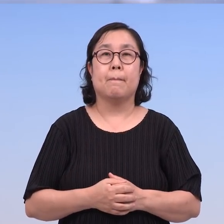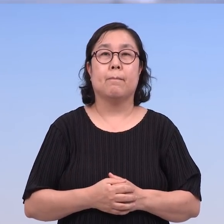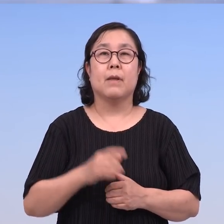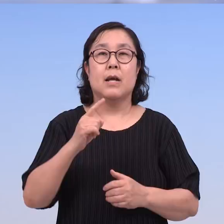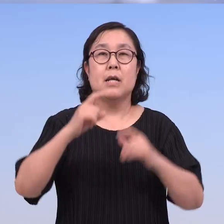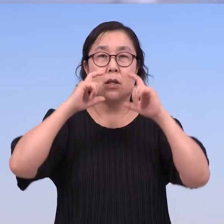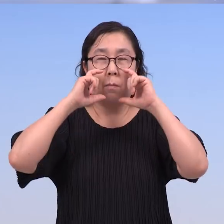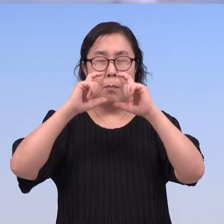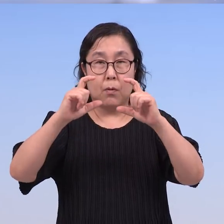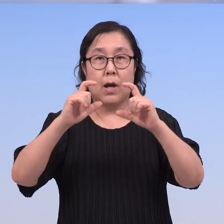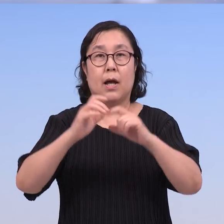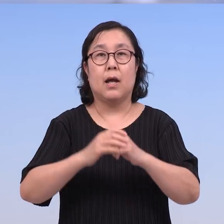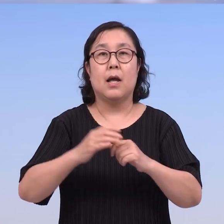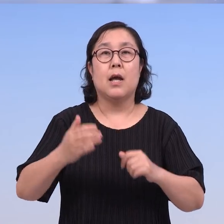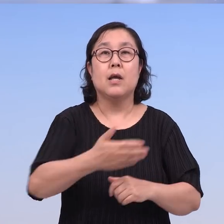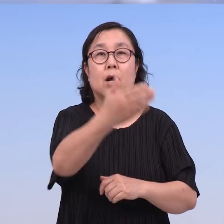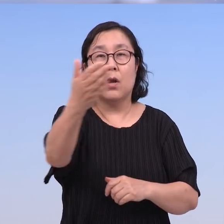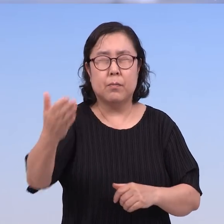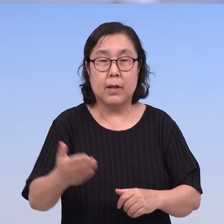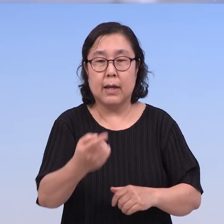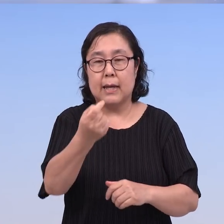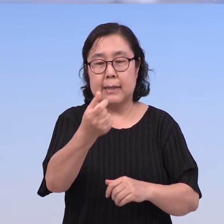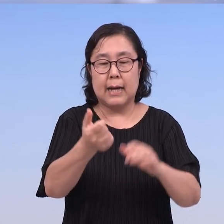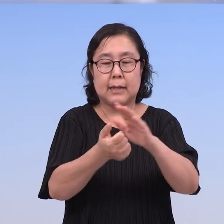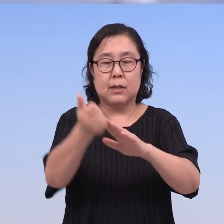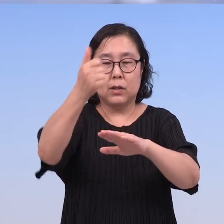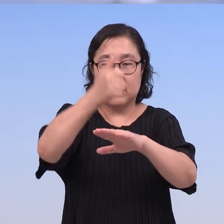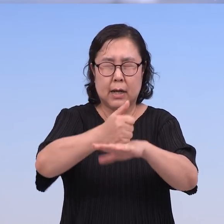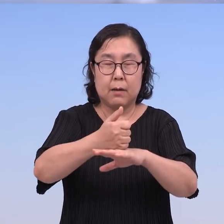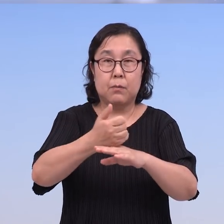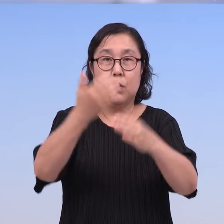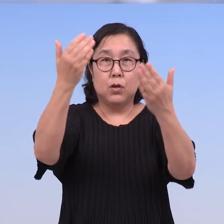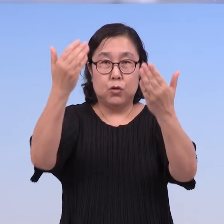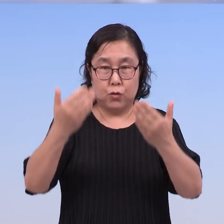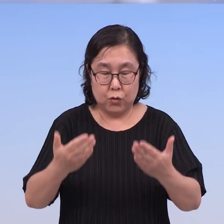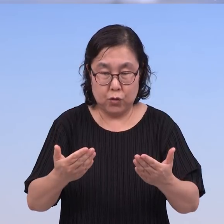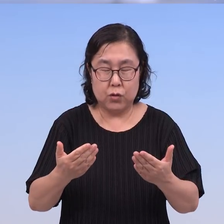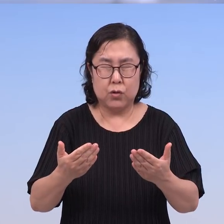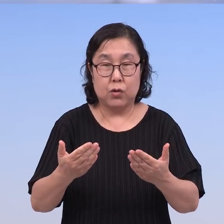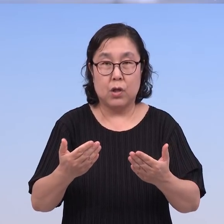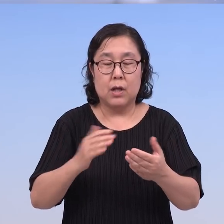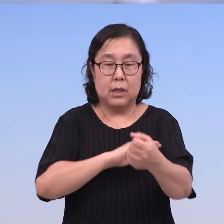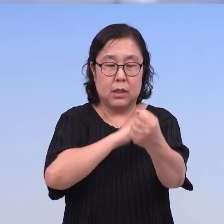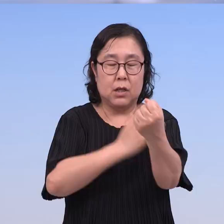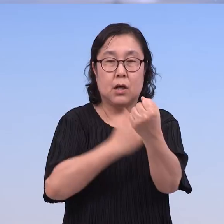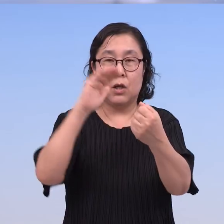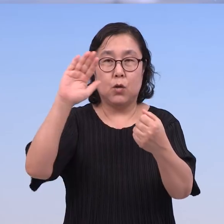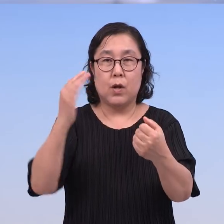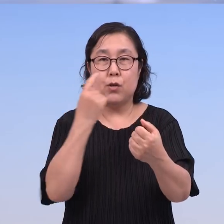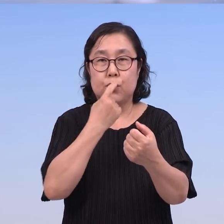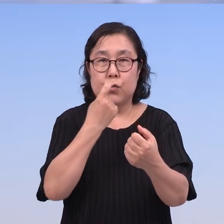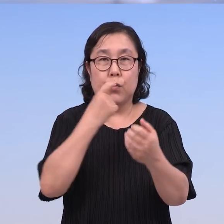오늘의 이 선포가 여러분에게 작은 성취감을 주는 능력이 될 줄로 믿습니다.